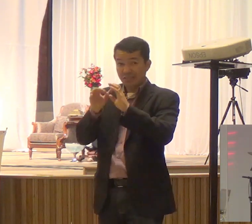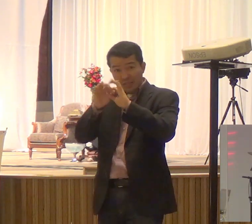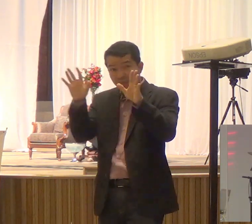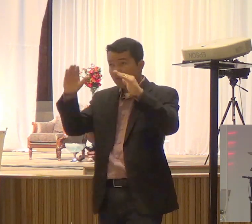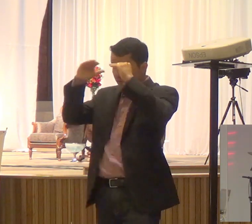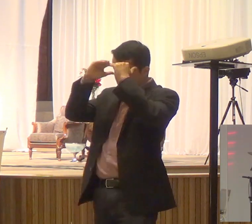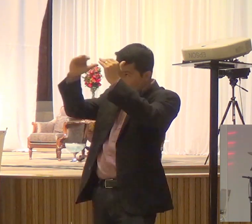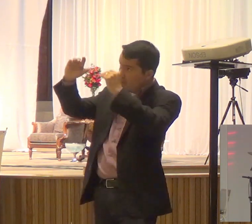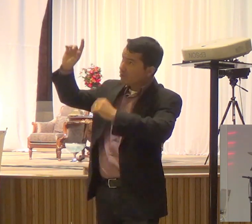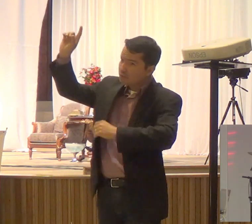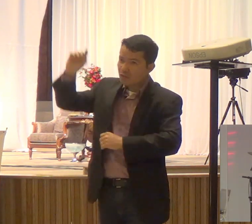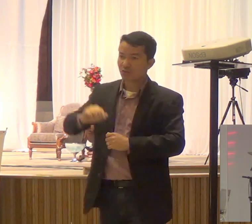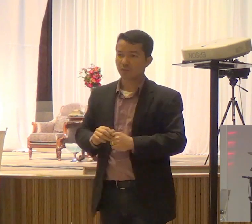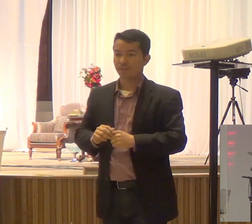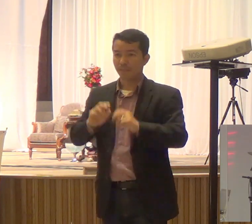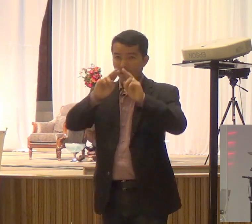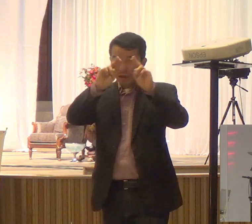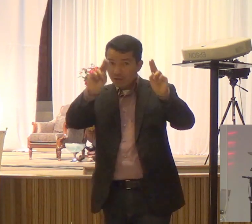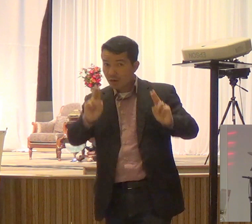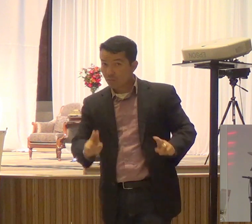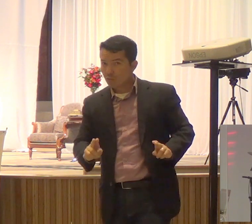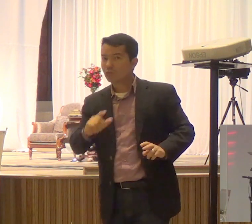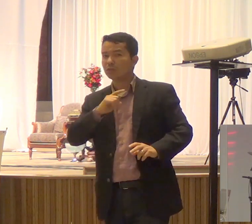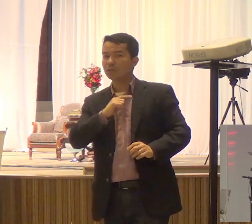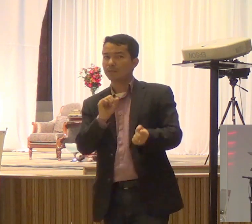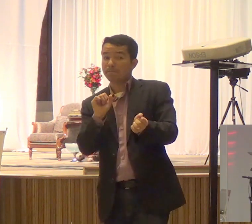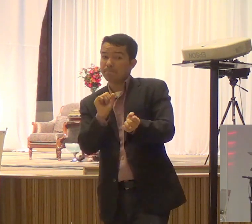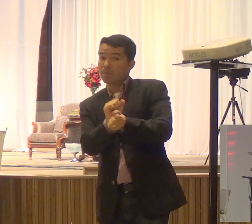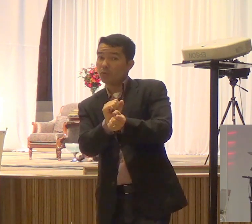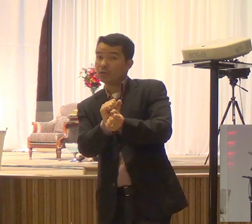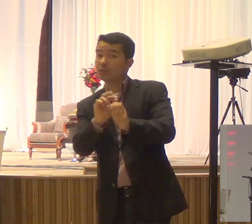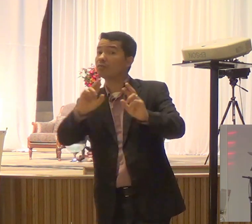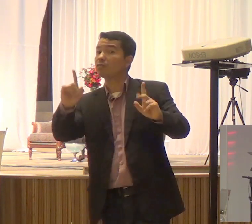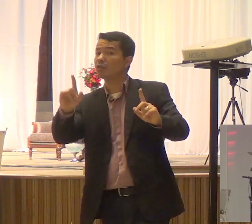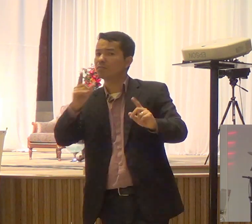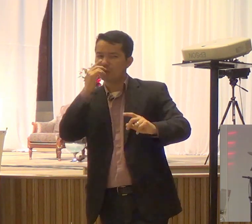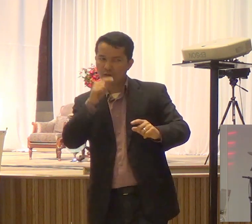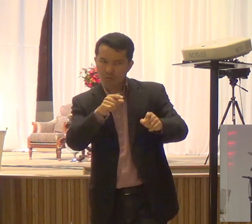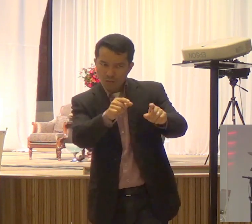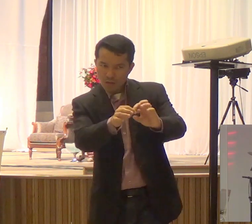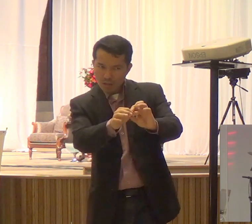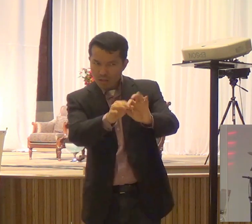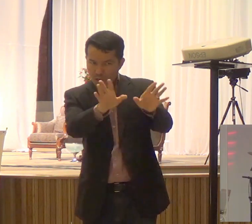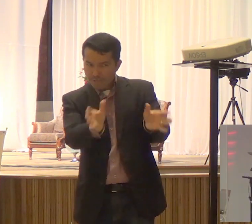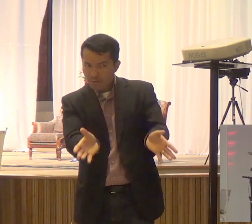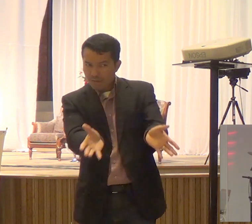Nabucodonosor tinha um cabresto diferente, uma liberdade que era mentirosa.